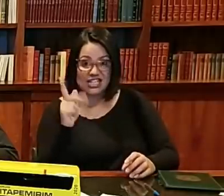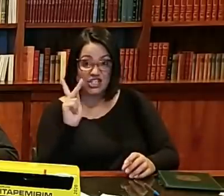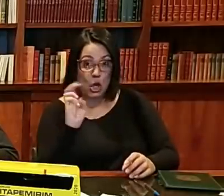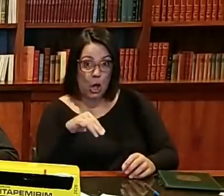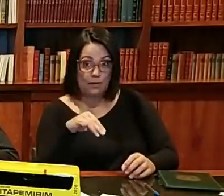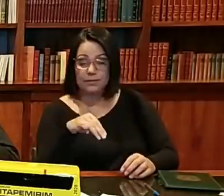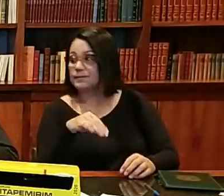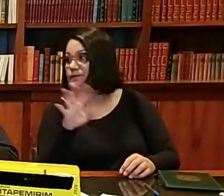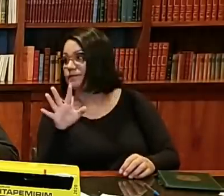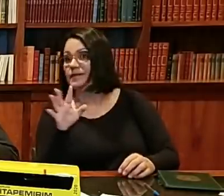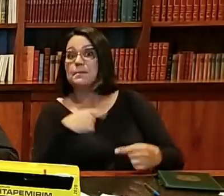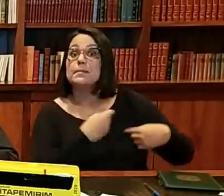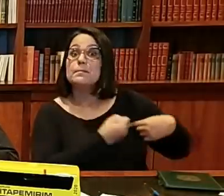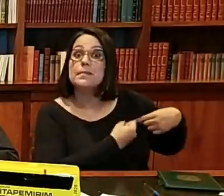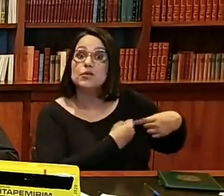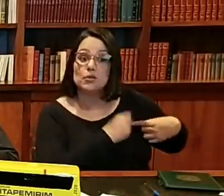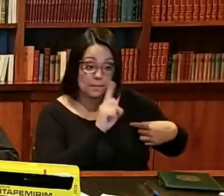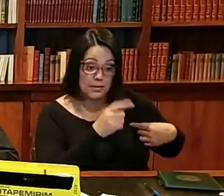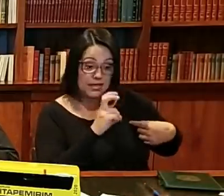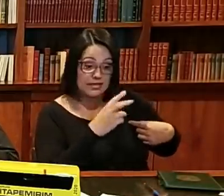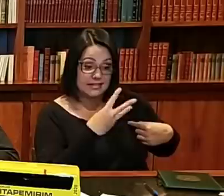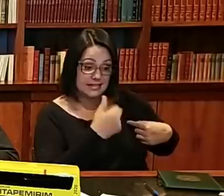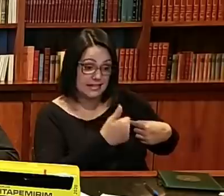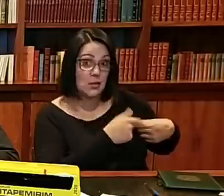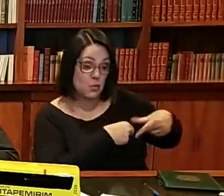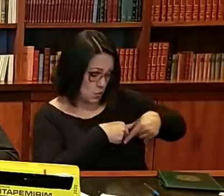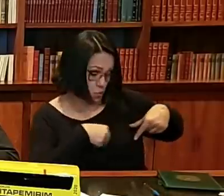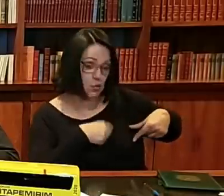1.537. O meu número da academia era 1.531. Quase até lá.